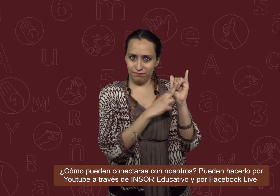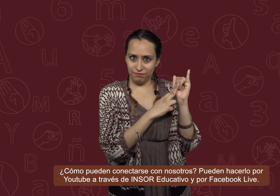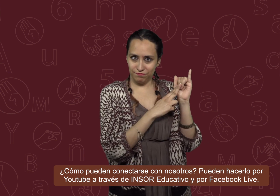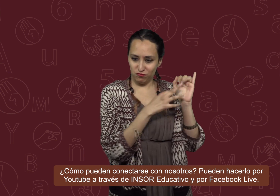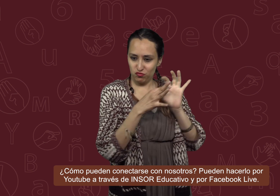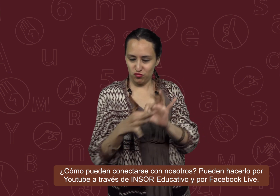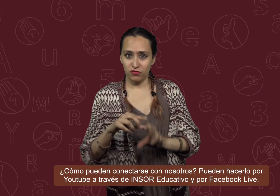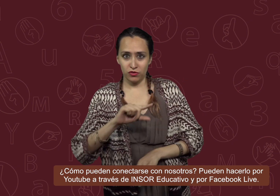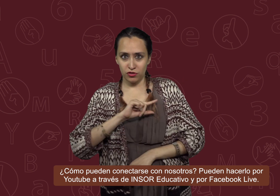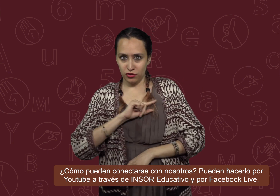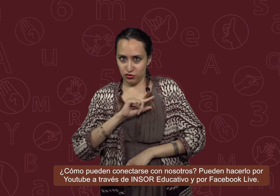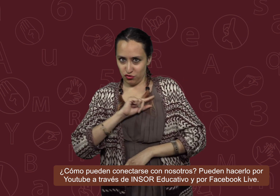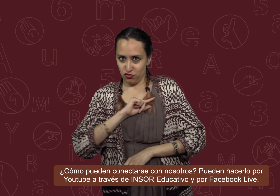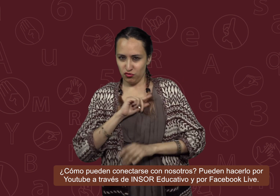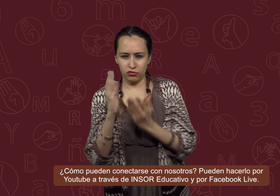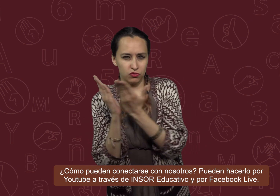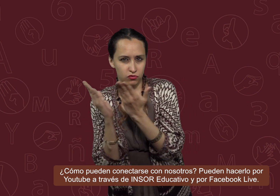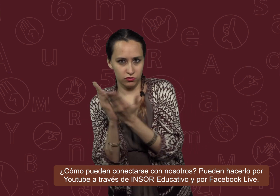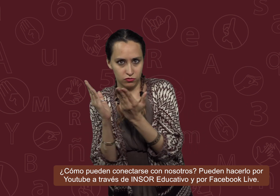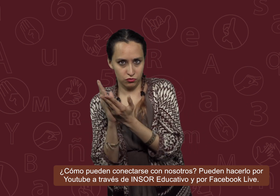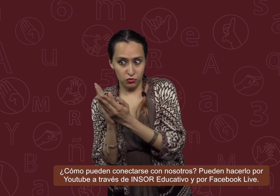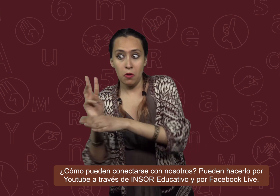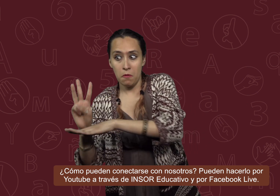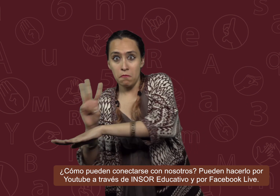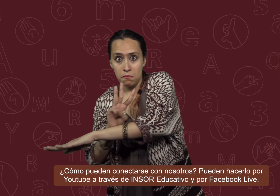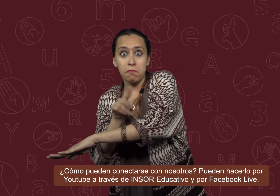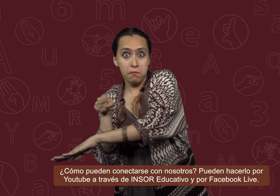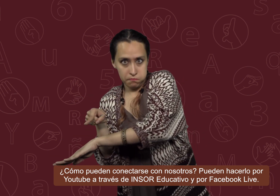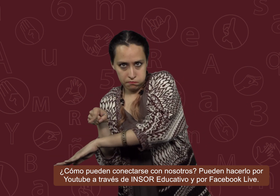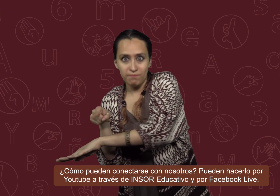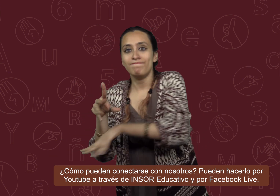Pueden hacerlo por YouTube, también por Insor Educativo